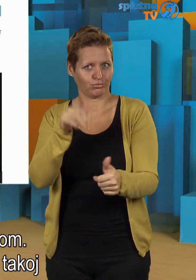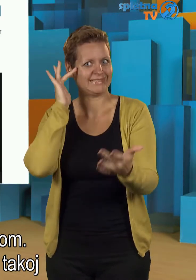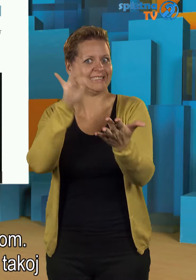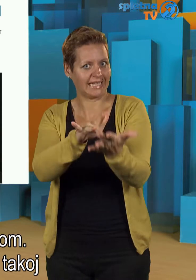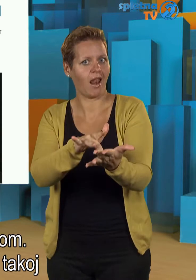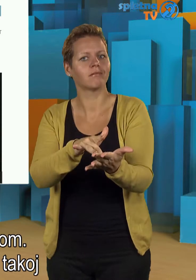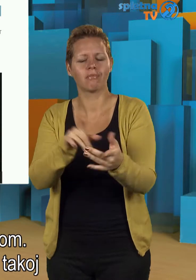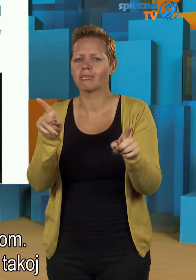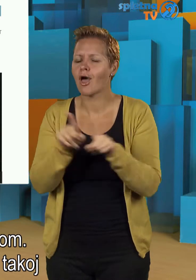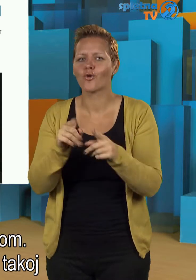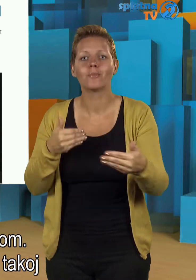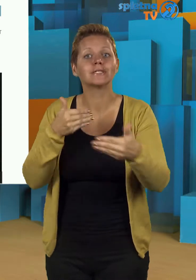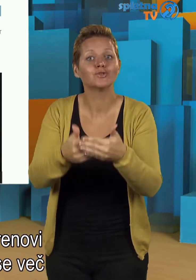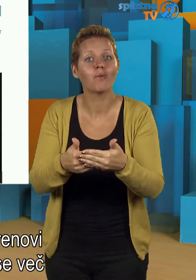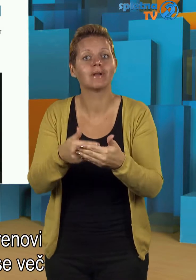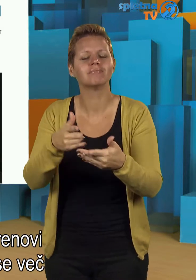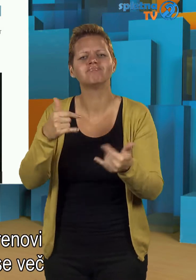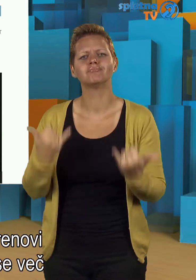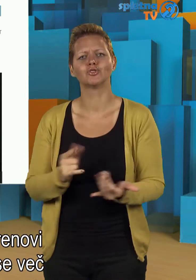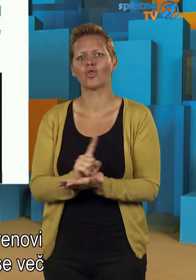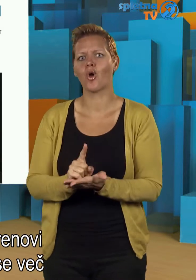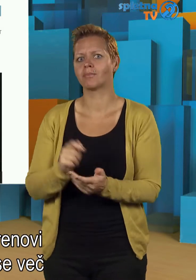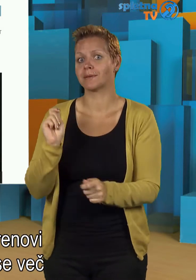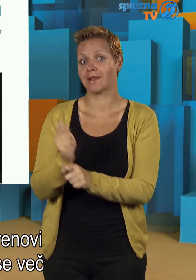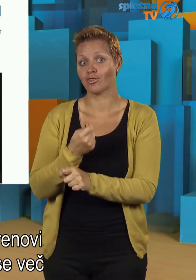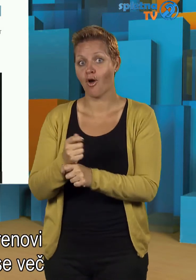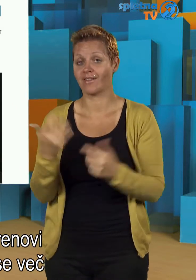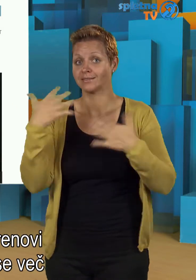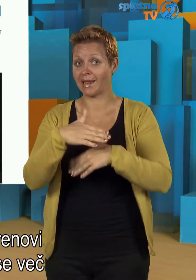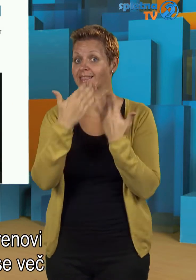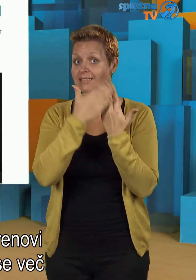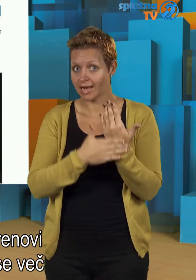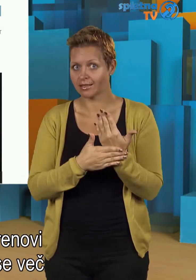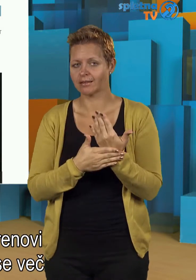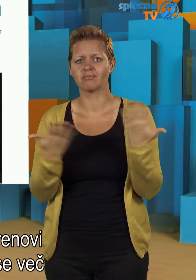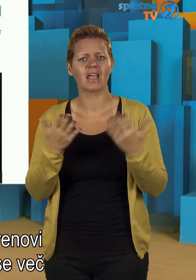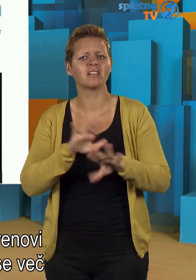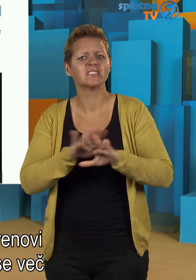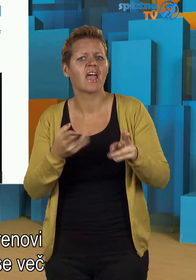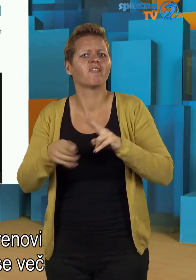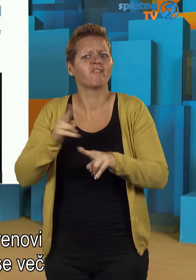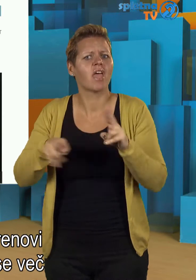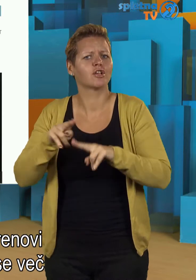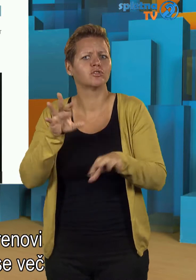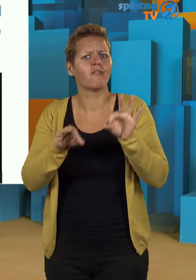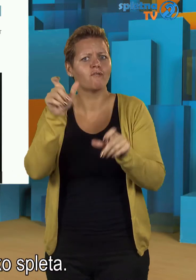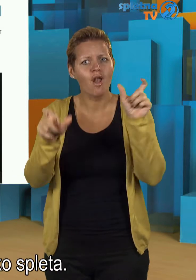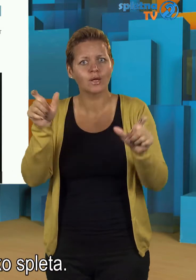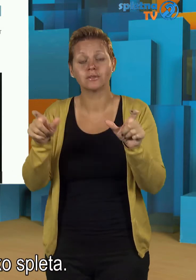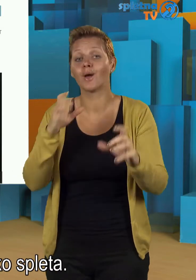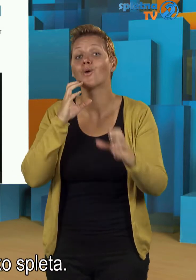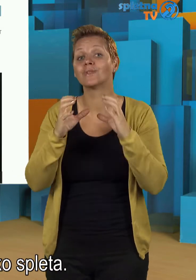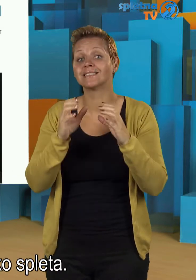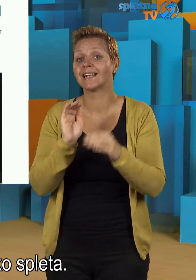Zasledujoč ta cilj so takoj pristopili k sodobni prenovi spletne strani, kajti vse več volivcev komunicira preko spleta.